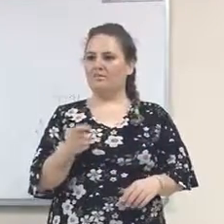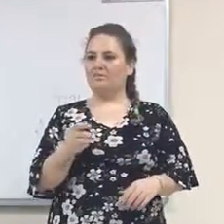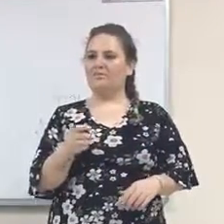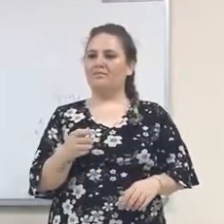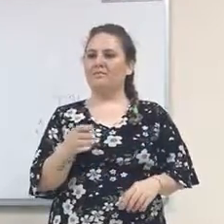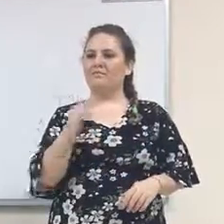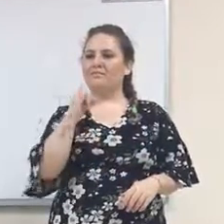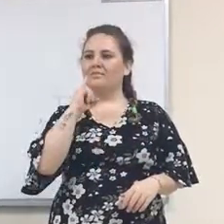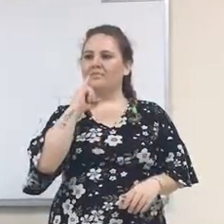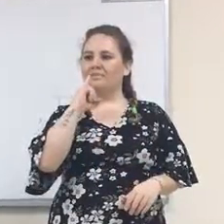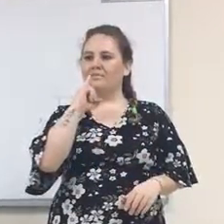lades, iddia,